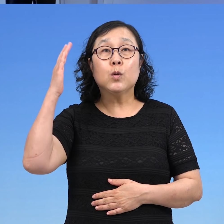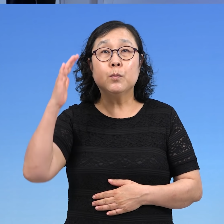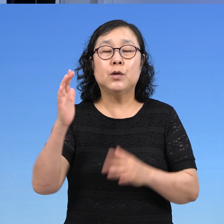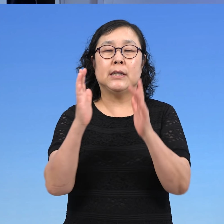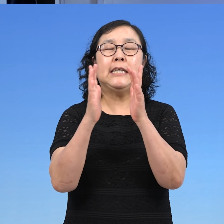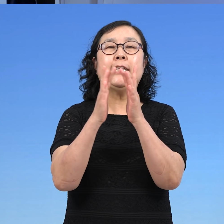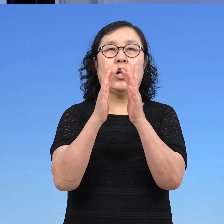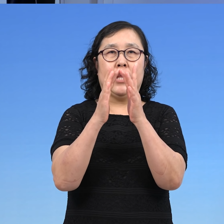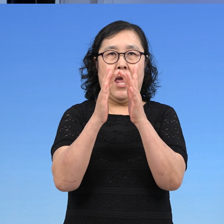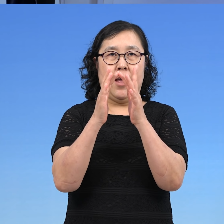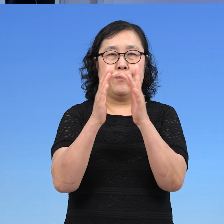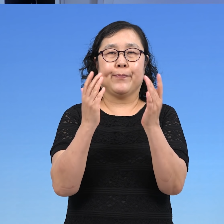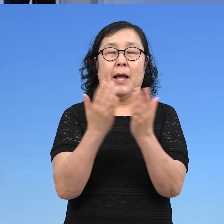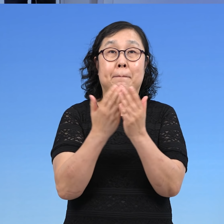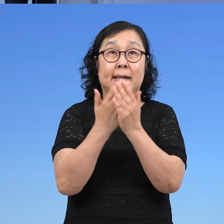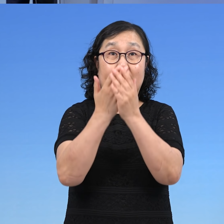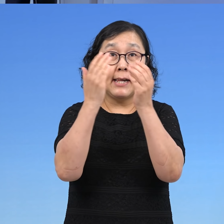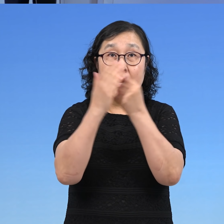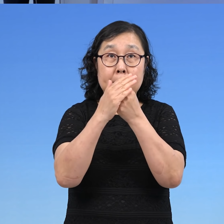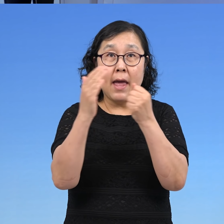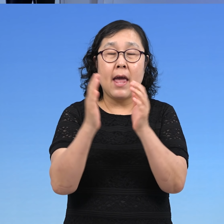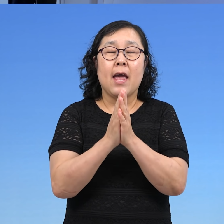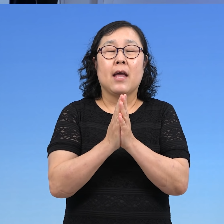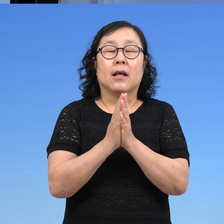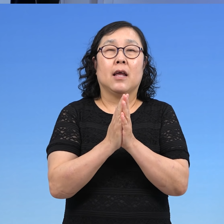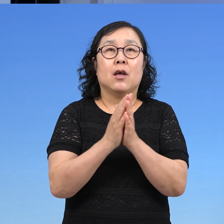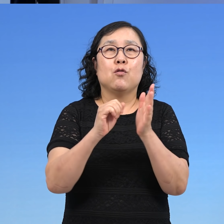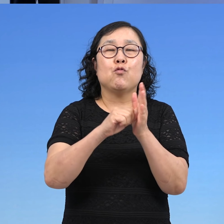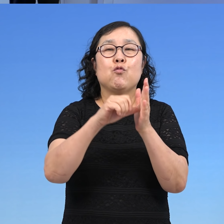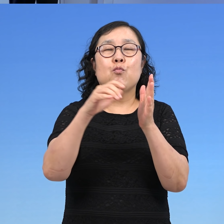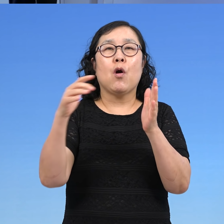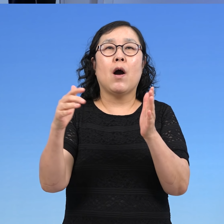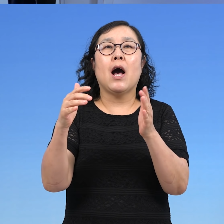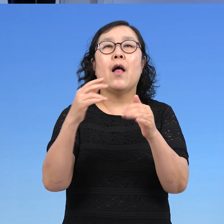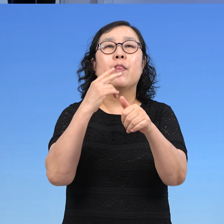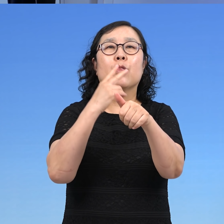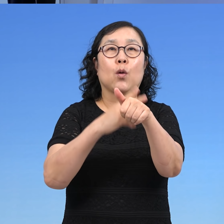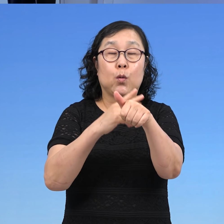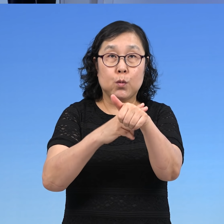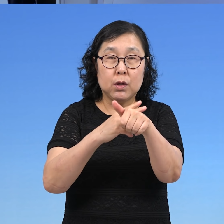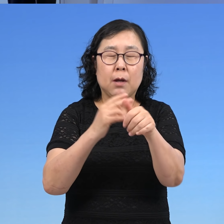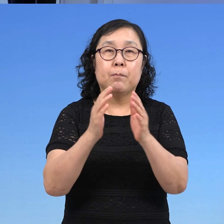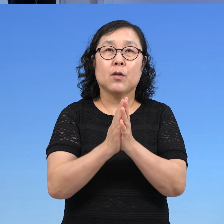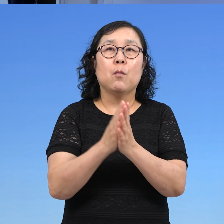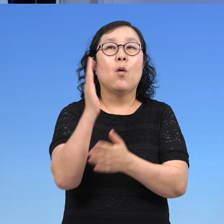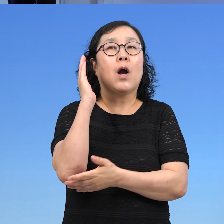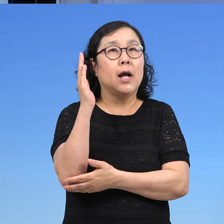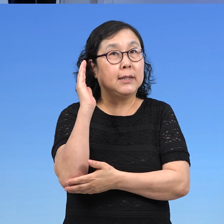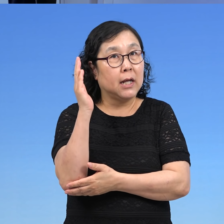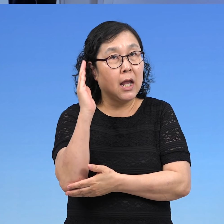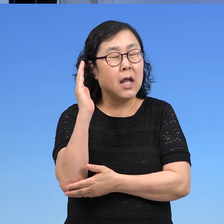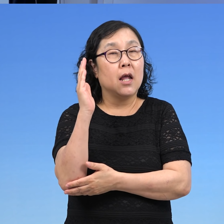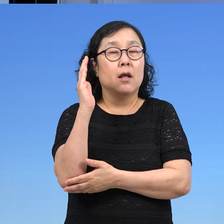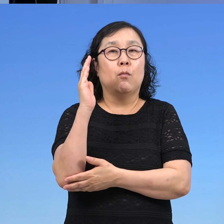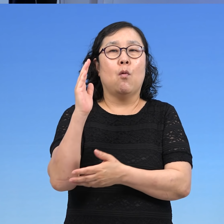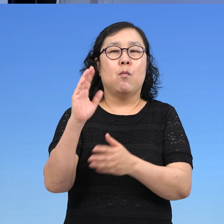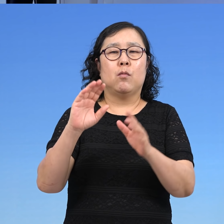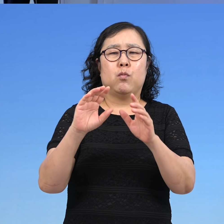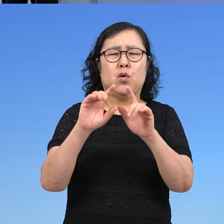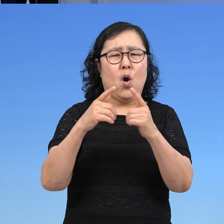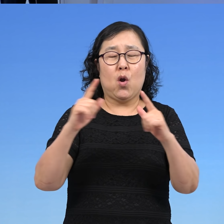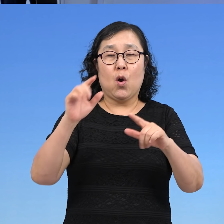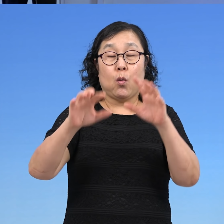요즘은 인터넷의 발달로 뭐 유명한 교수님이나 강산이 뭐 이거 금나라 와 국적을